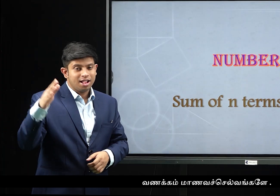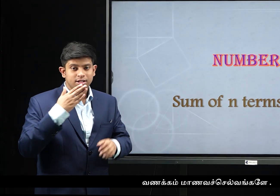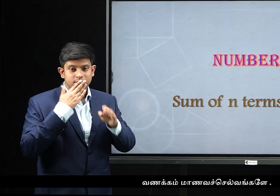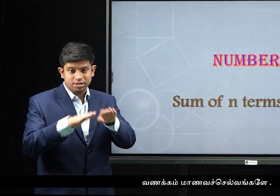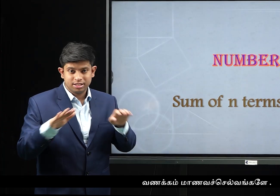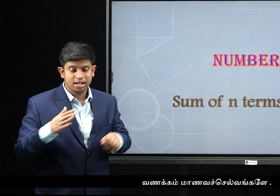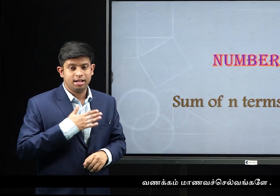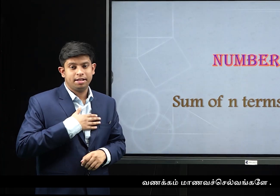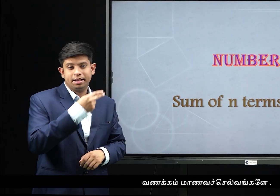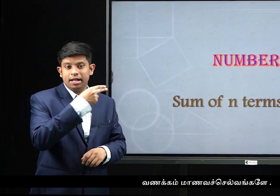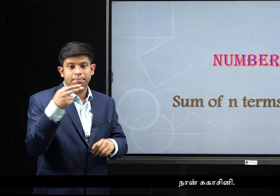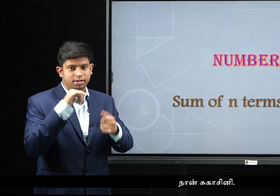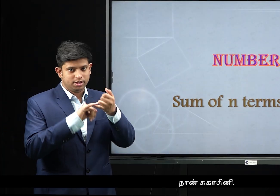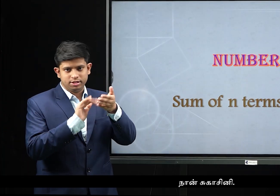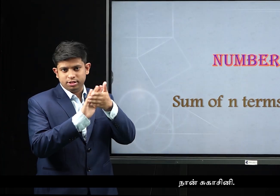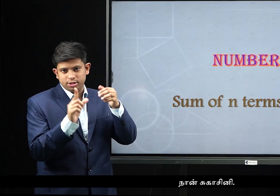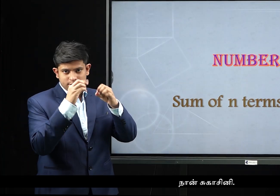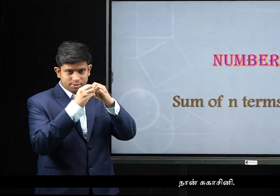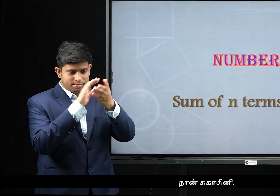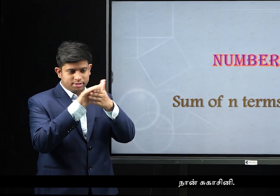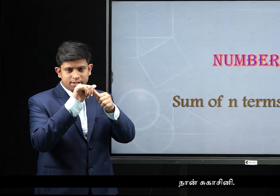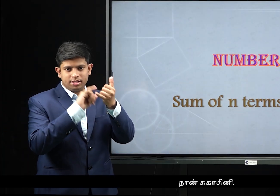வணக்கம் மாணவ செல்வங்களே, நான் சுகாசினி.